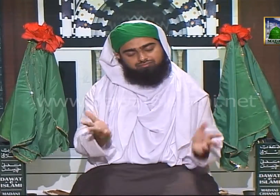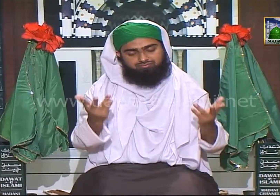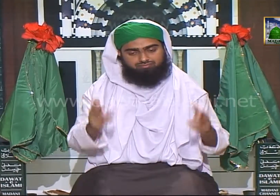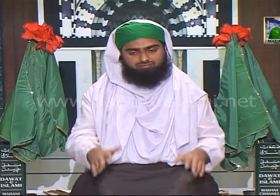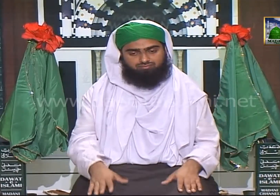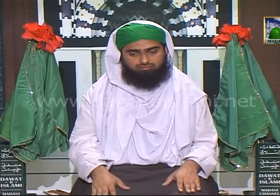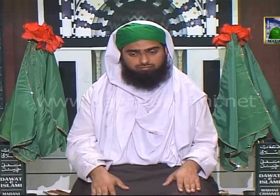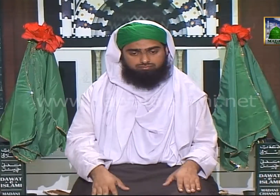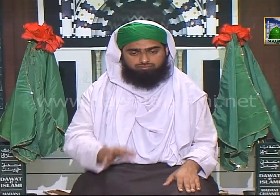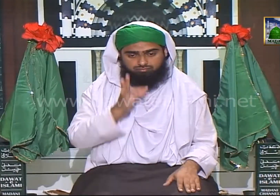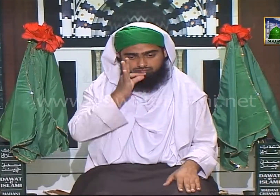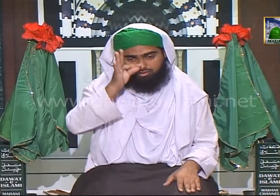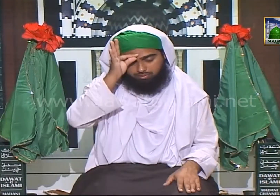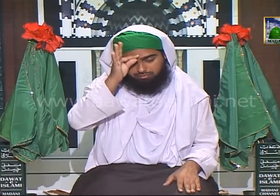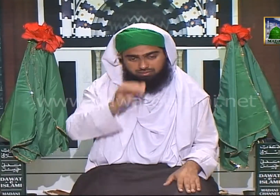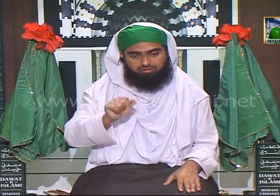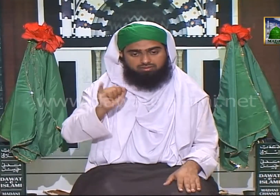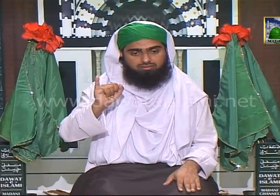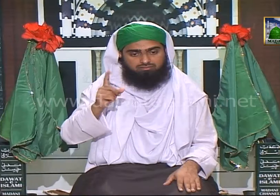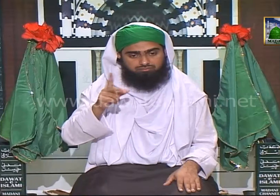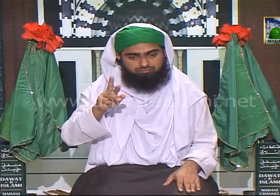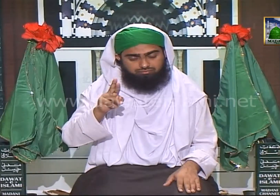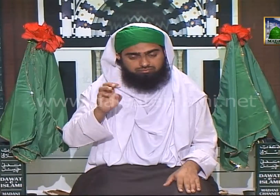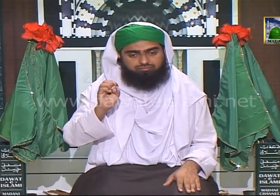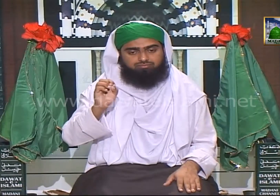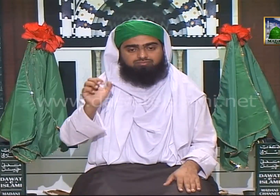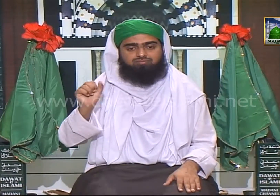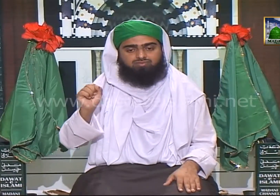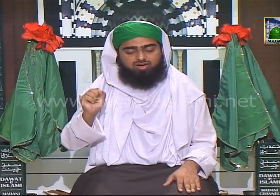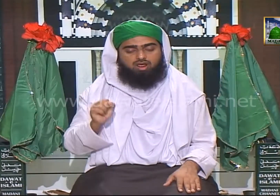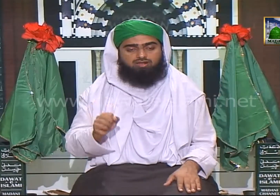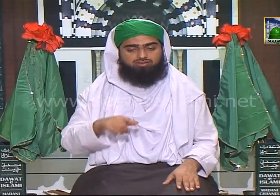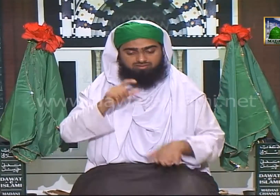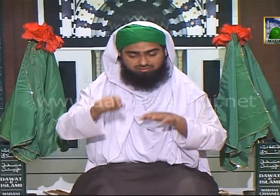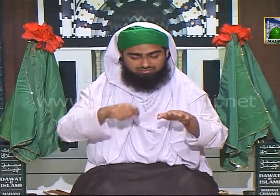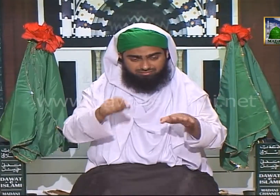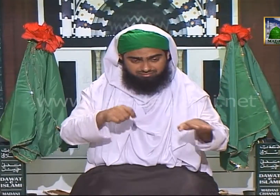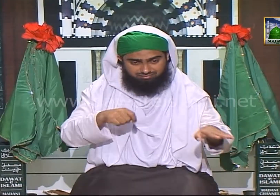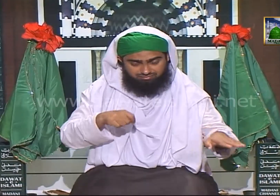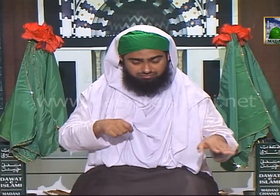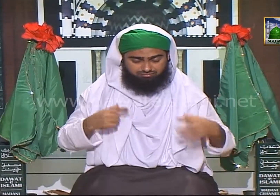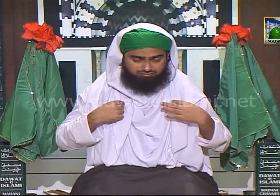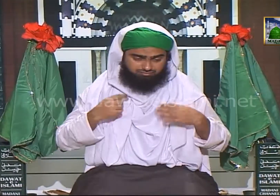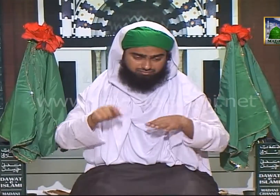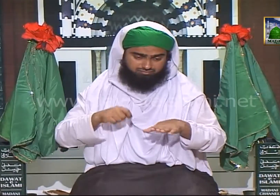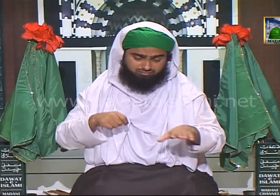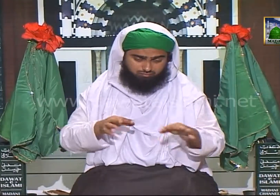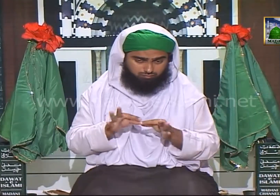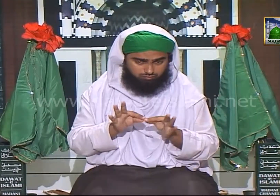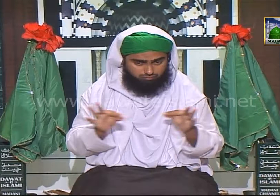ادریس علیہ السلام درزی تھے، تو درزیوں کو مبارک کہ وہ حضرت ادریس علیہ السلام کی سنت ادا کر رہے ہیں،